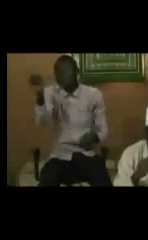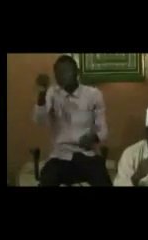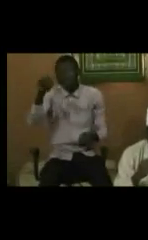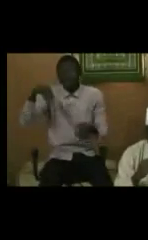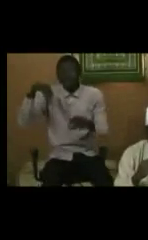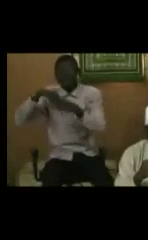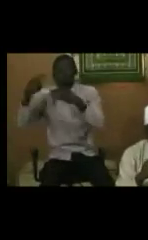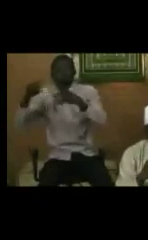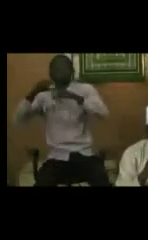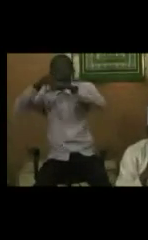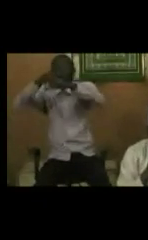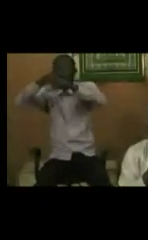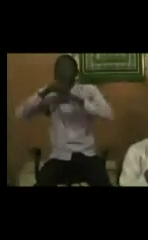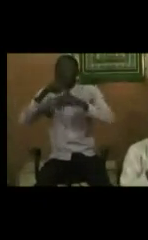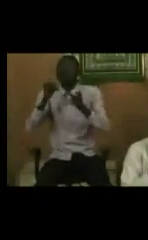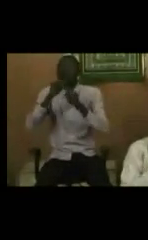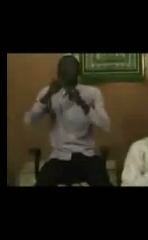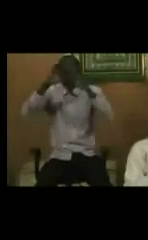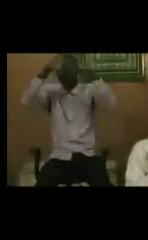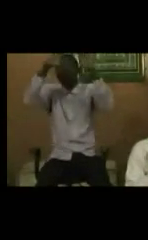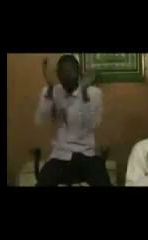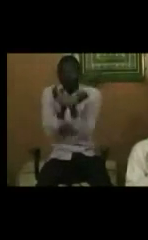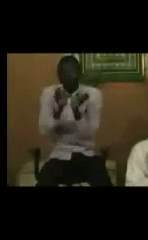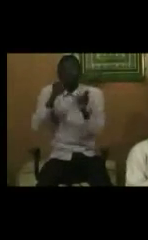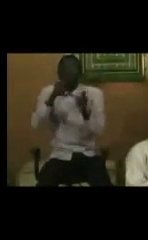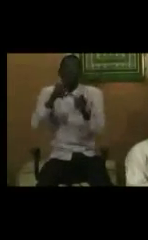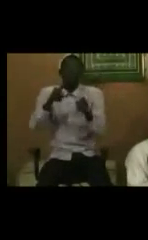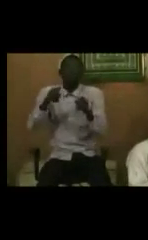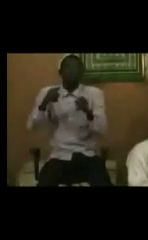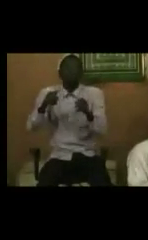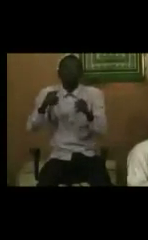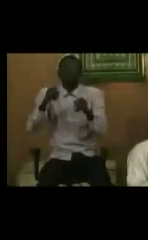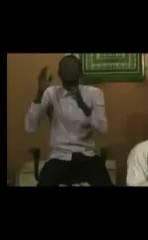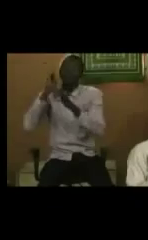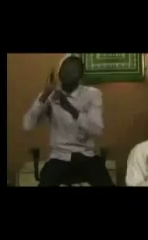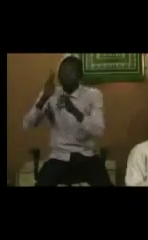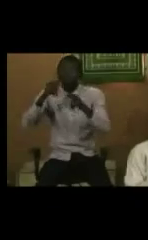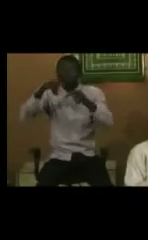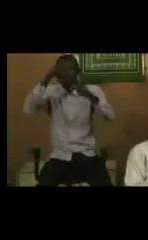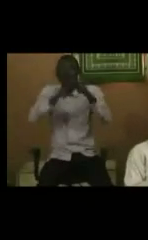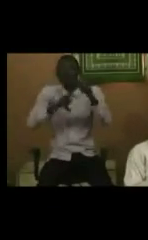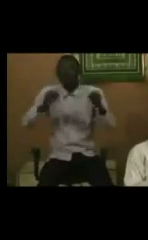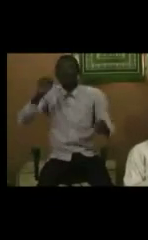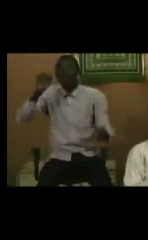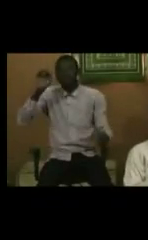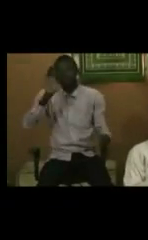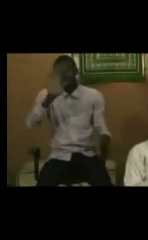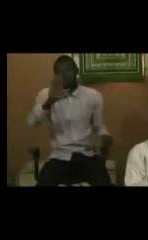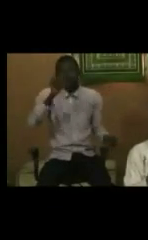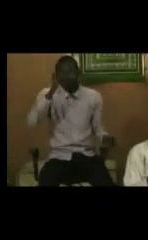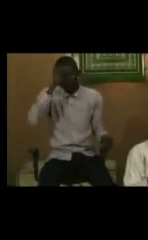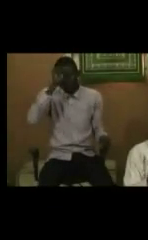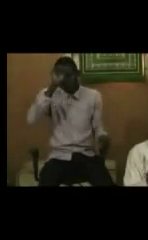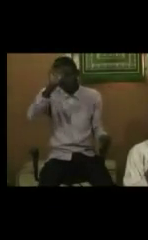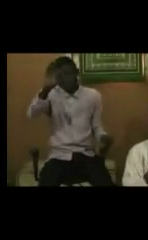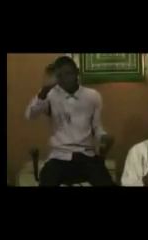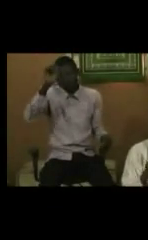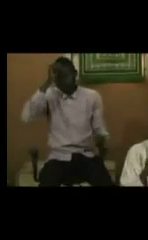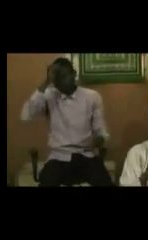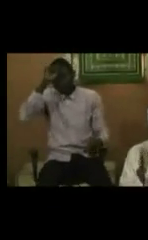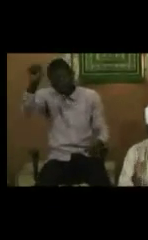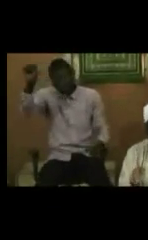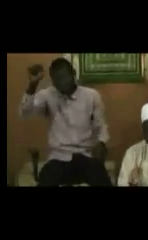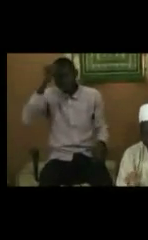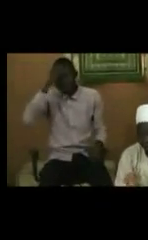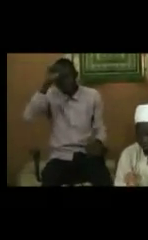ني كان دون صلاة الجمع كوتو سو ني با جامو او ko to so nipa